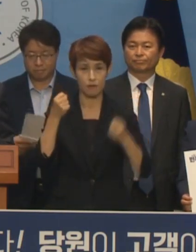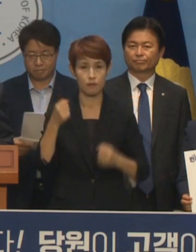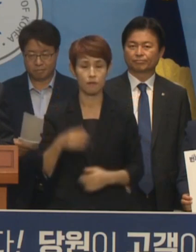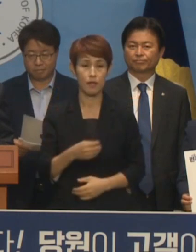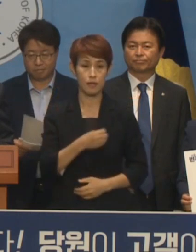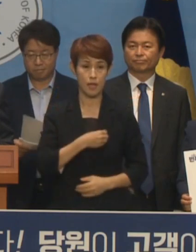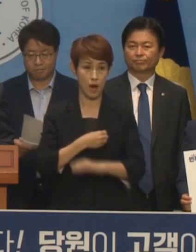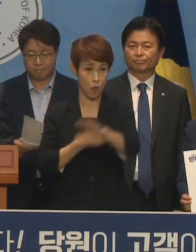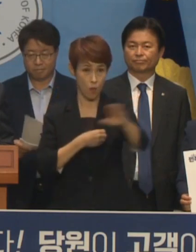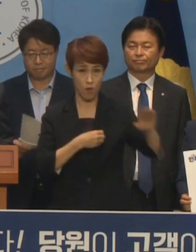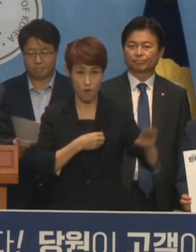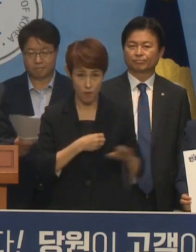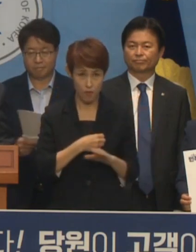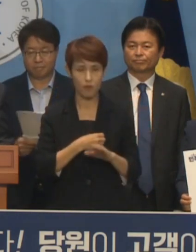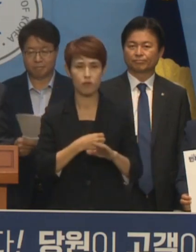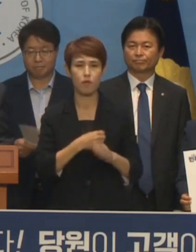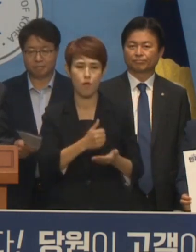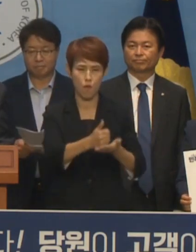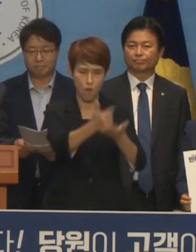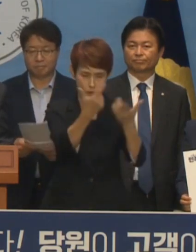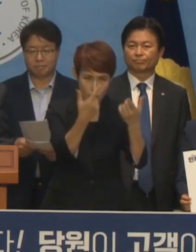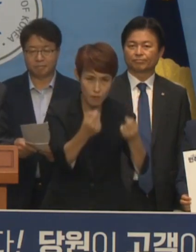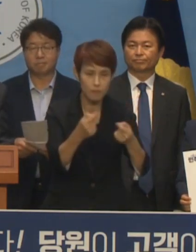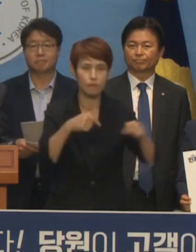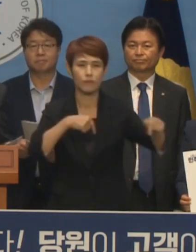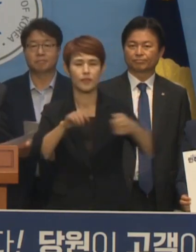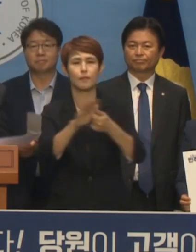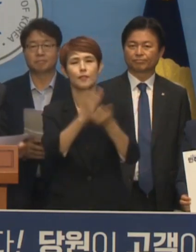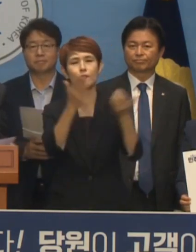받드는 정치 서비스 시대를 열고 싶습니다.